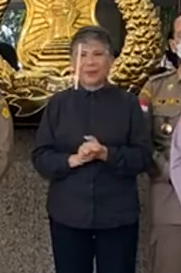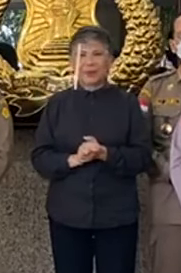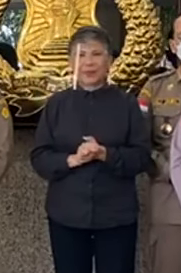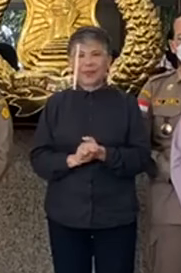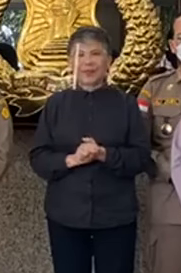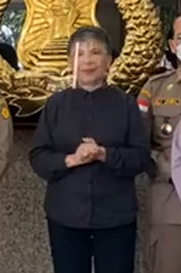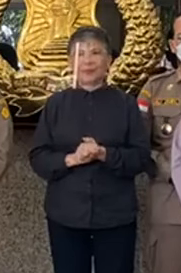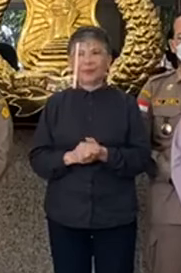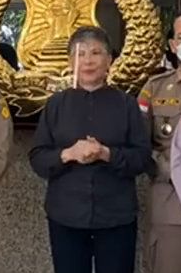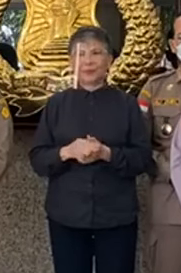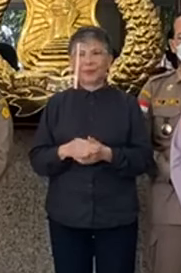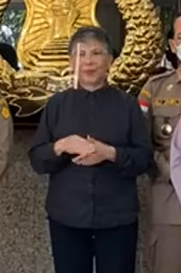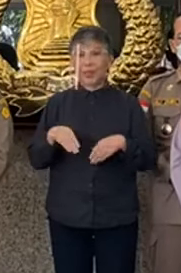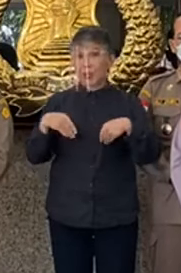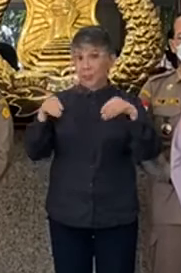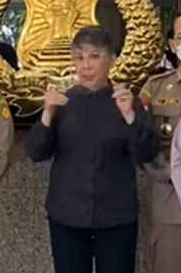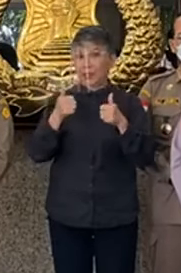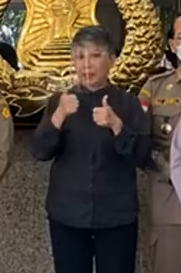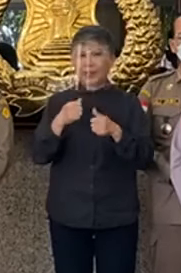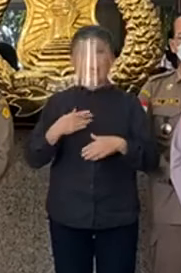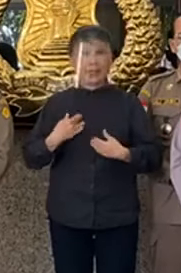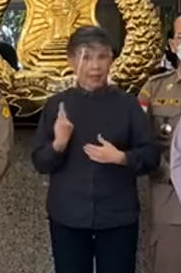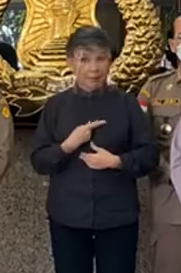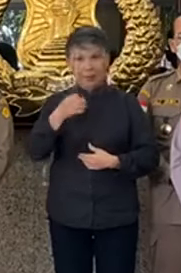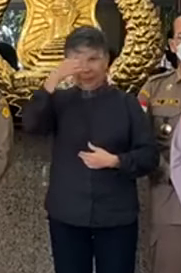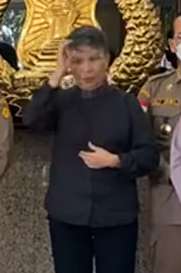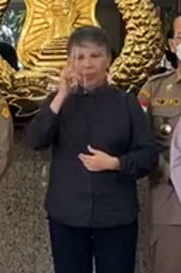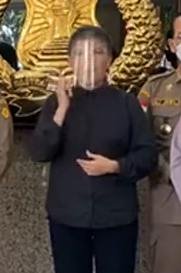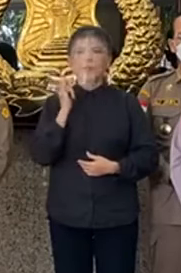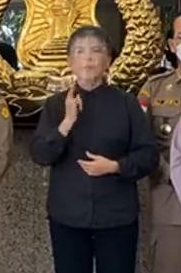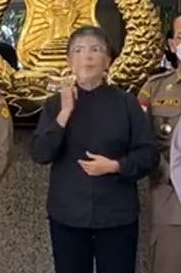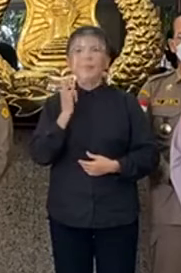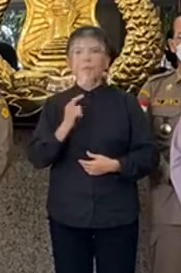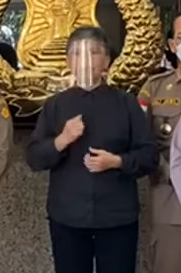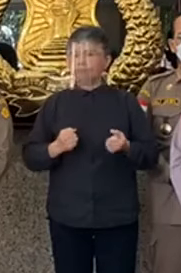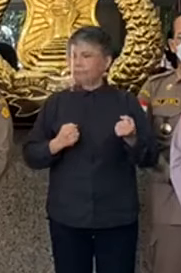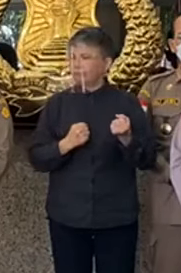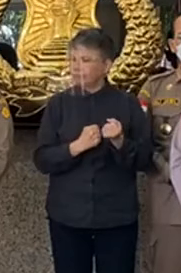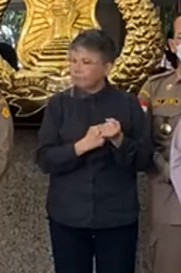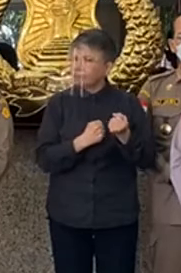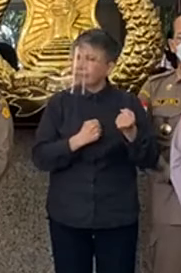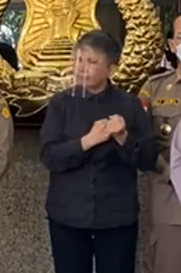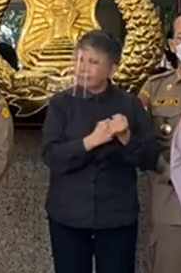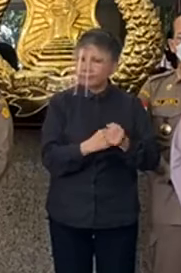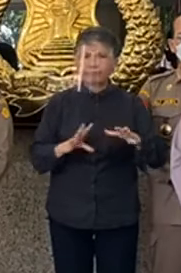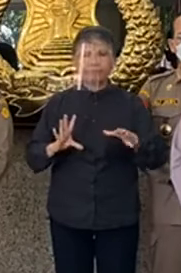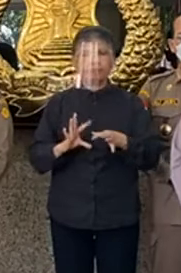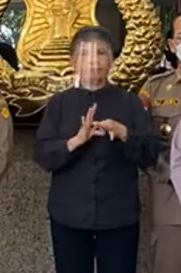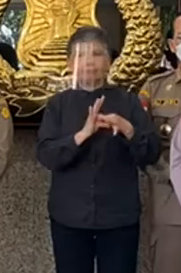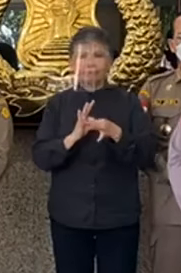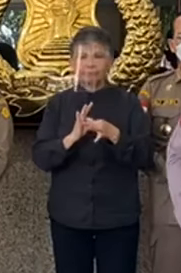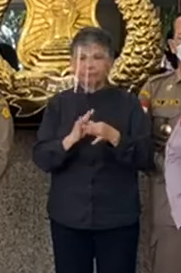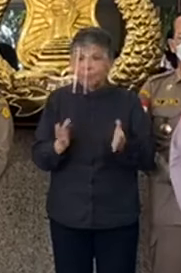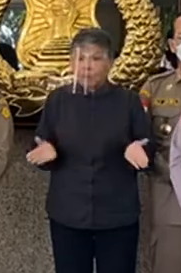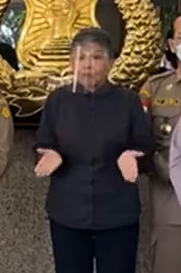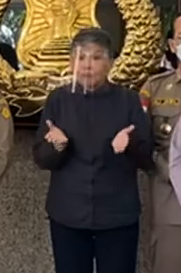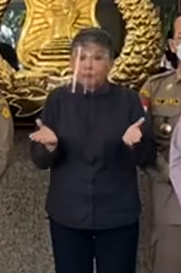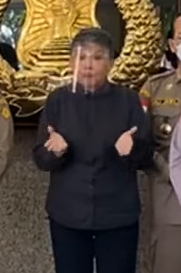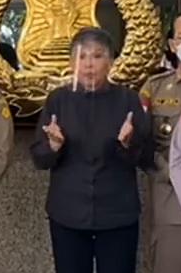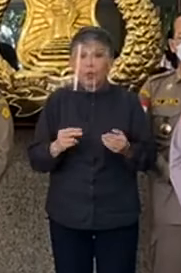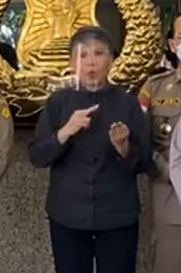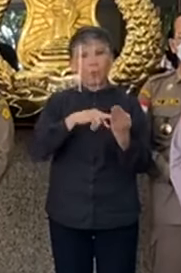kebanggaan tersendiri, dan kami dari kepolisian akan terus mensupport, bersinergi untuk mendukung